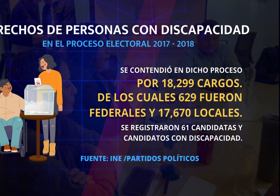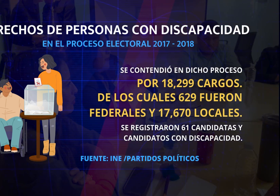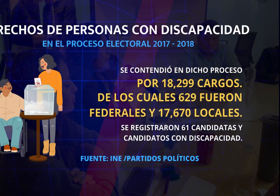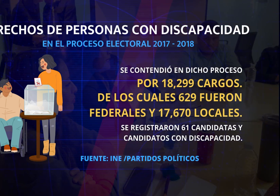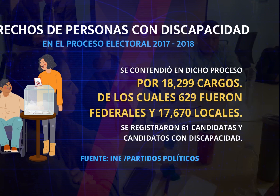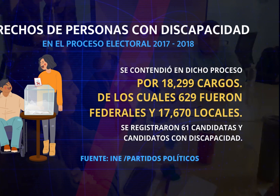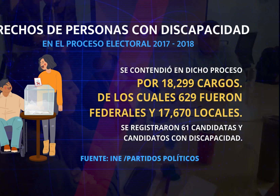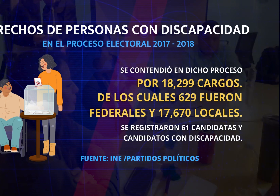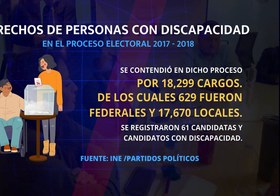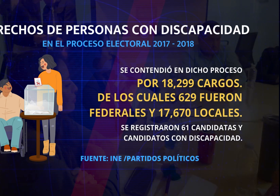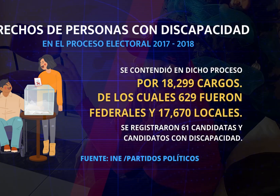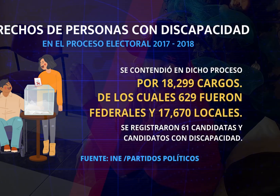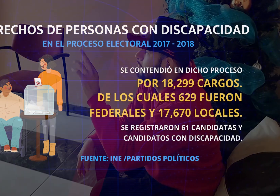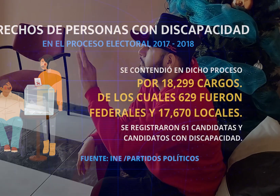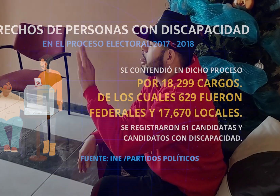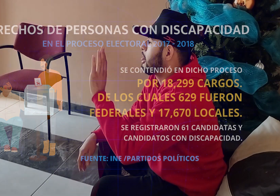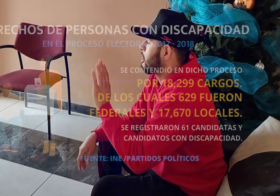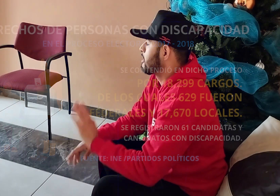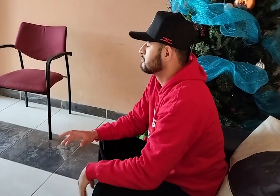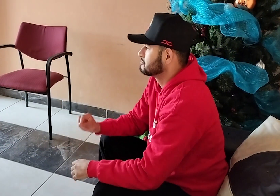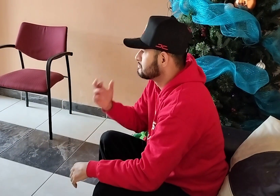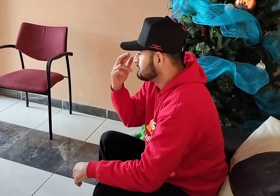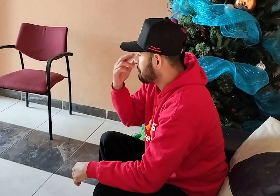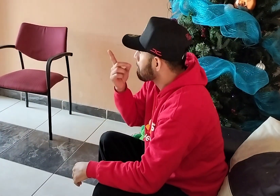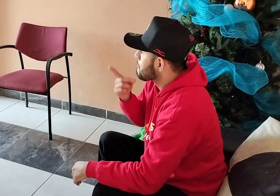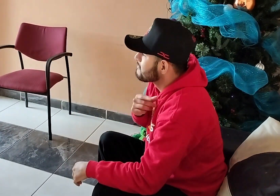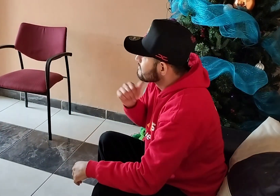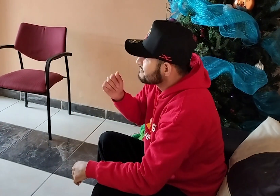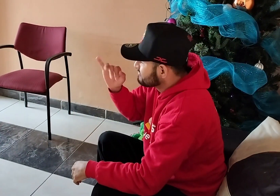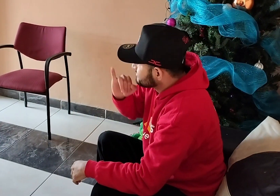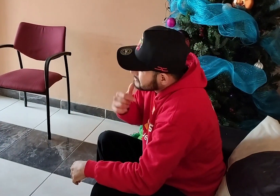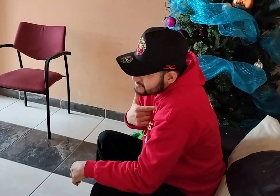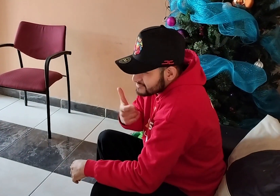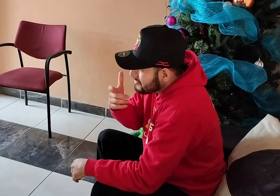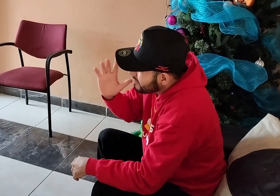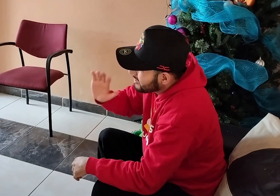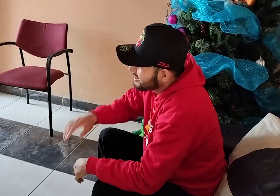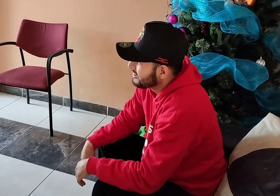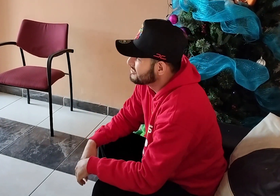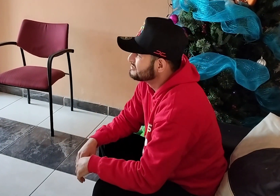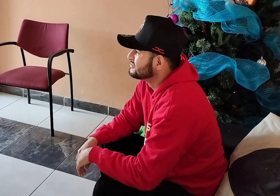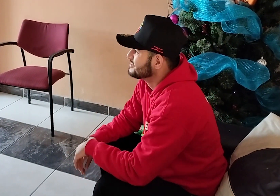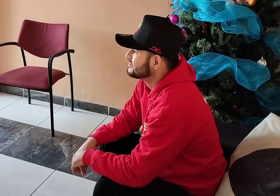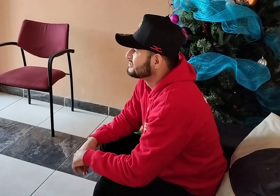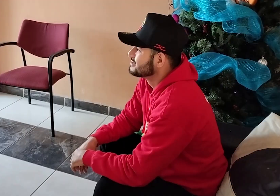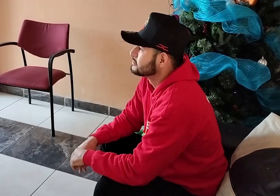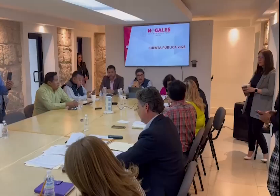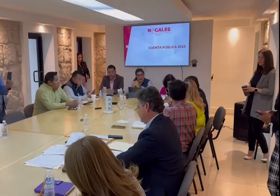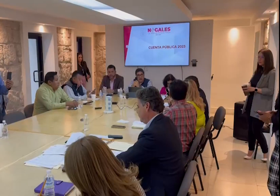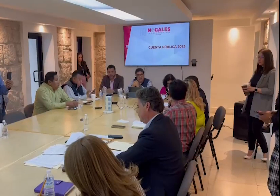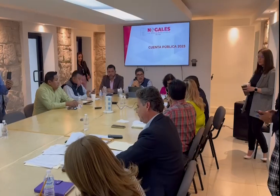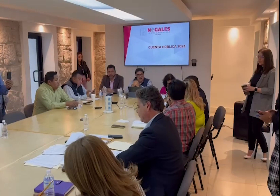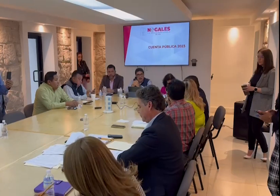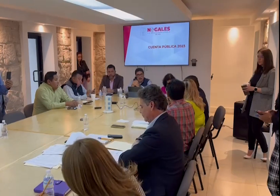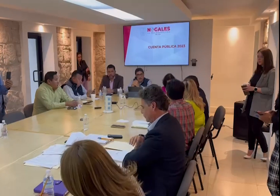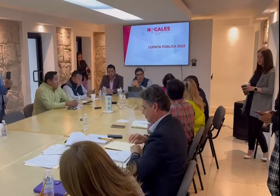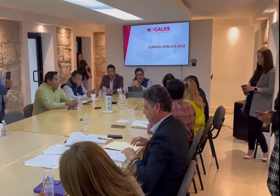registraron 61 candidatas y candidatos con discapacidad. De ganar la planilla de la Alianza Sigamos Haciendo Historia, Daniela sería la